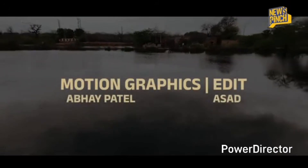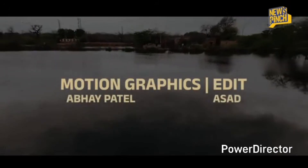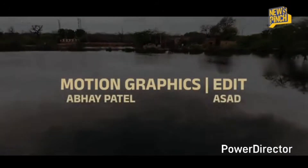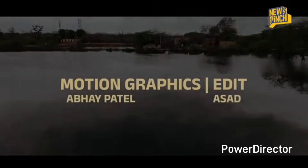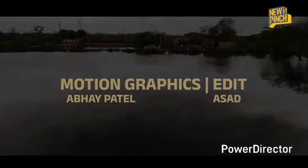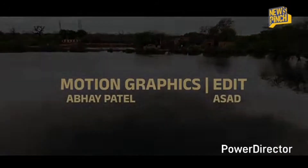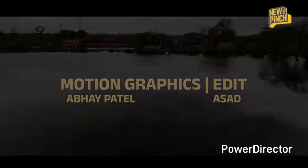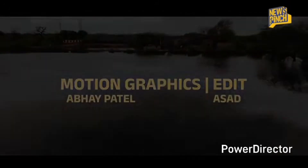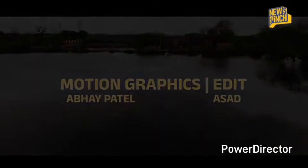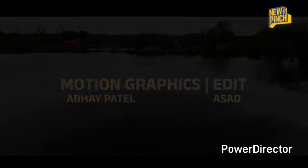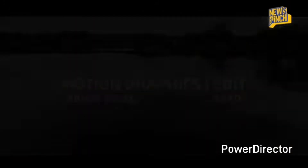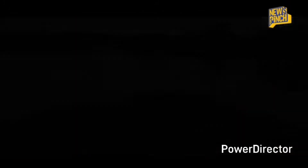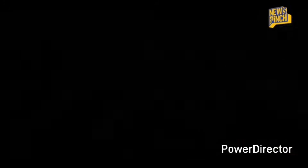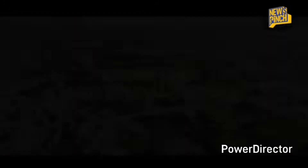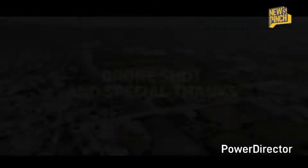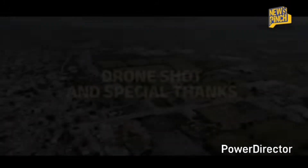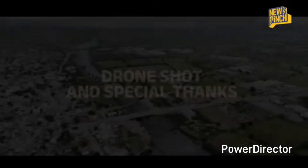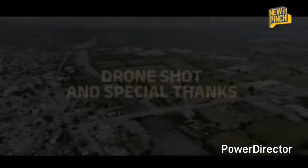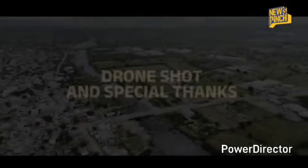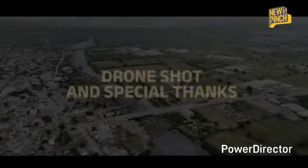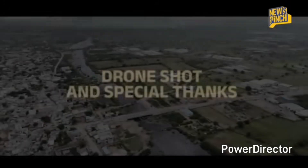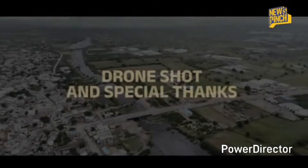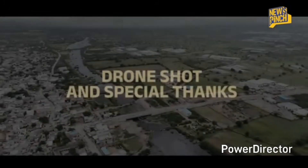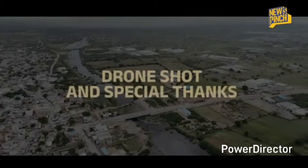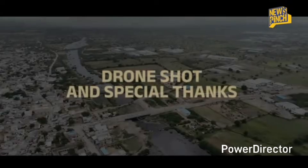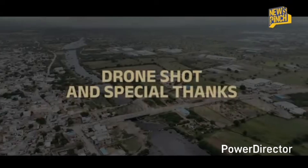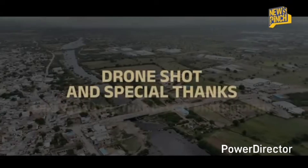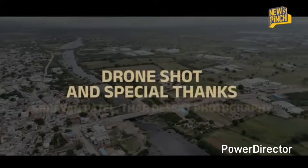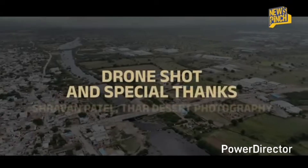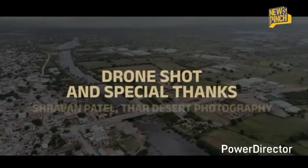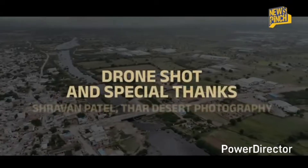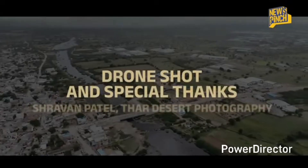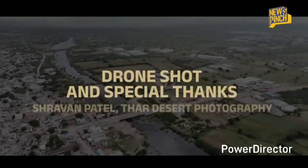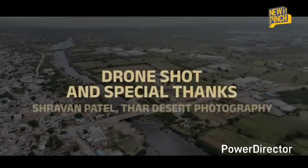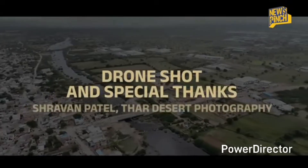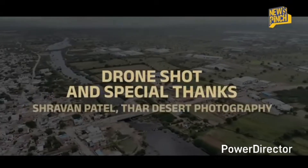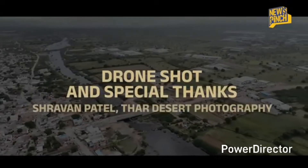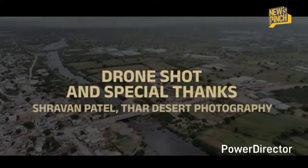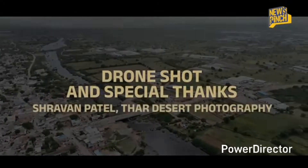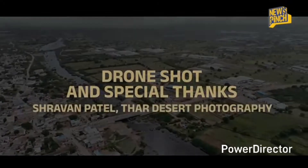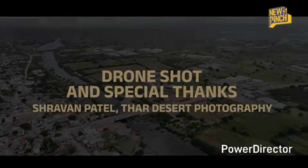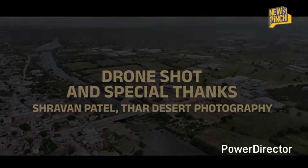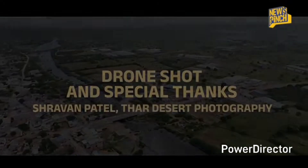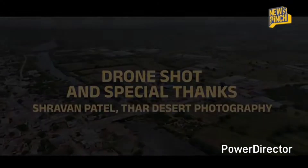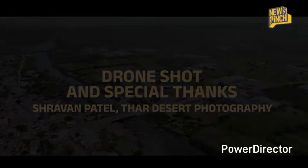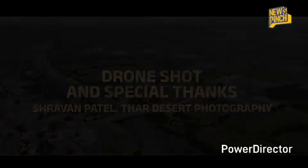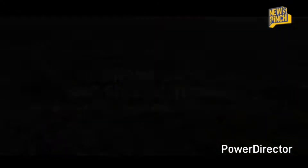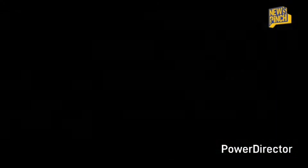में बरसा, इंदर राधा में बरसा।